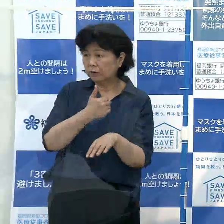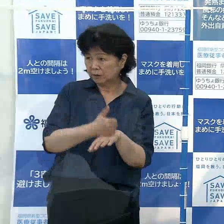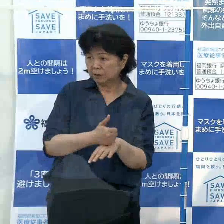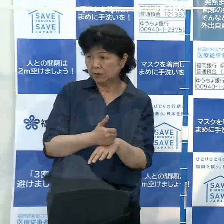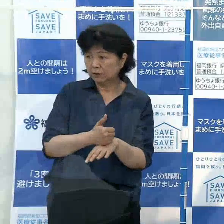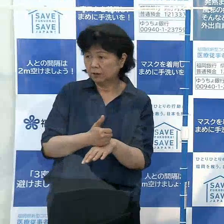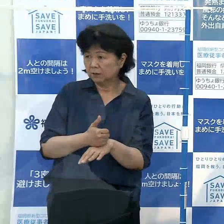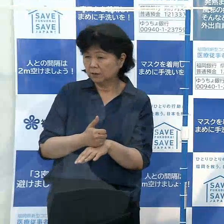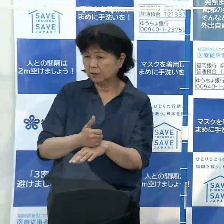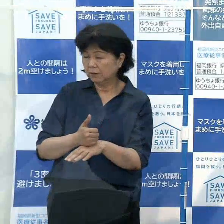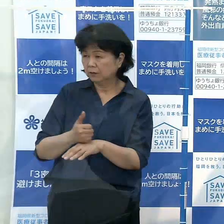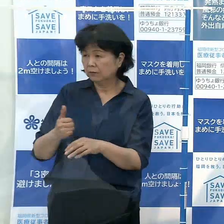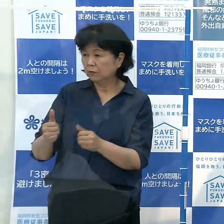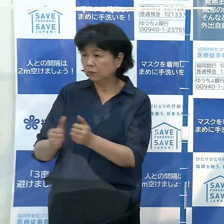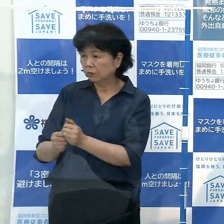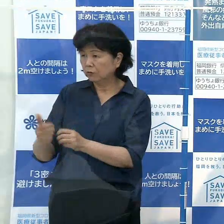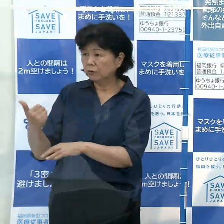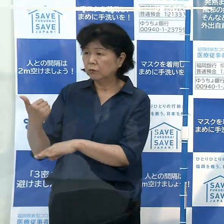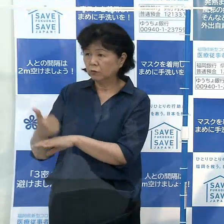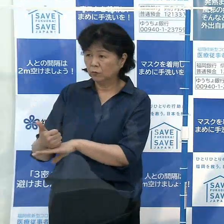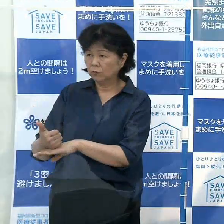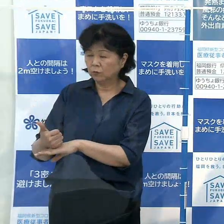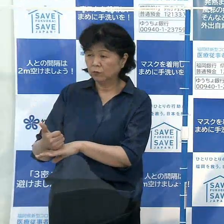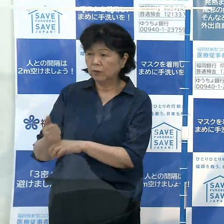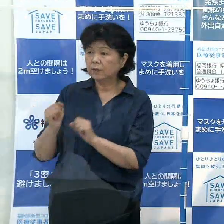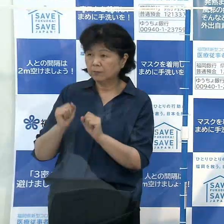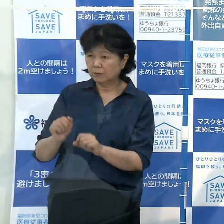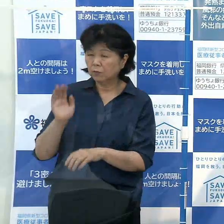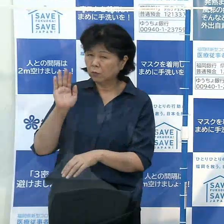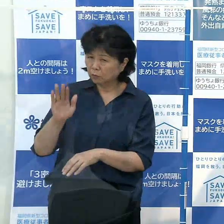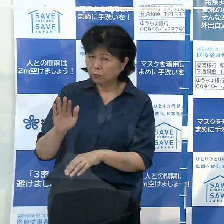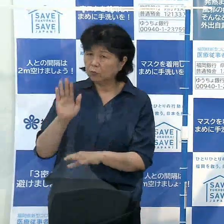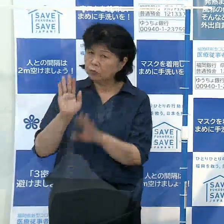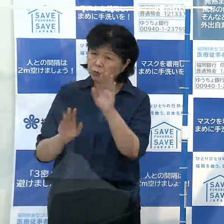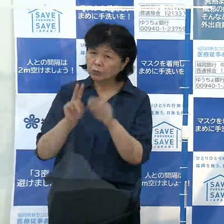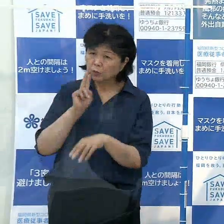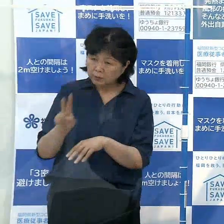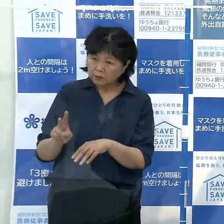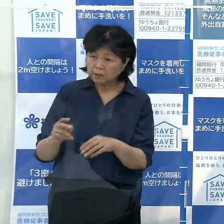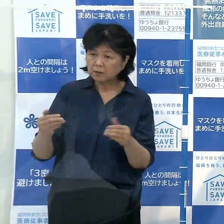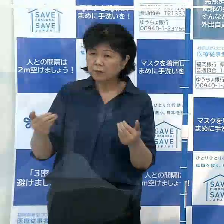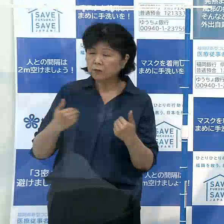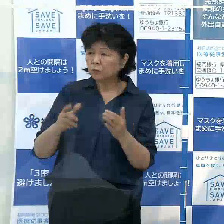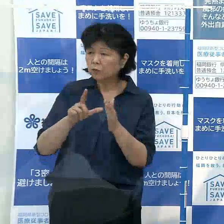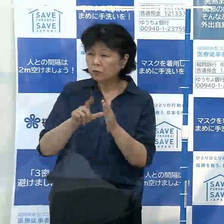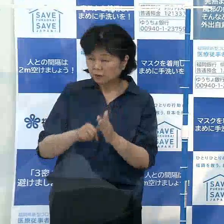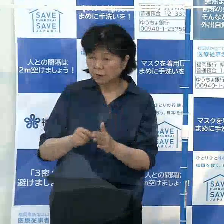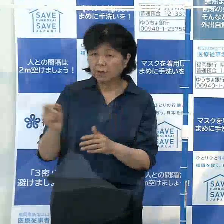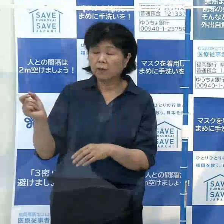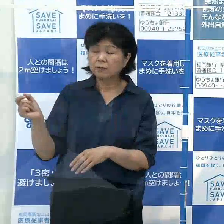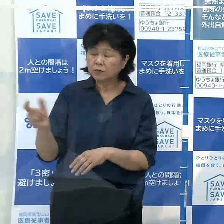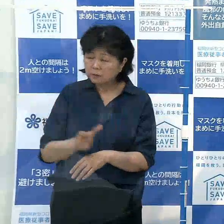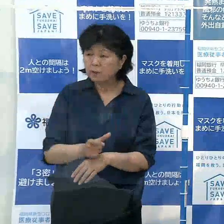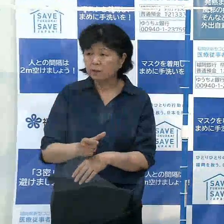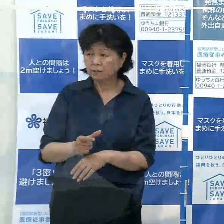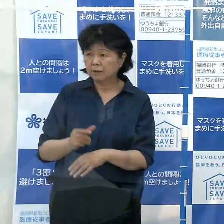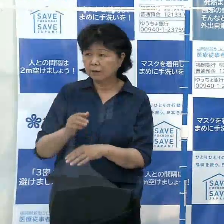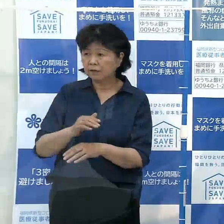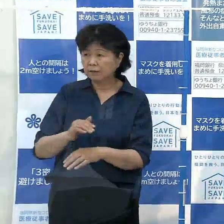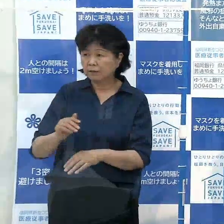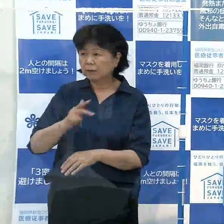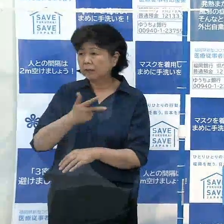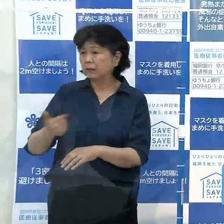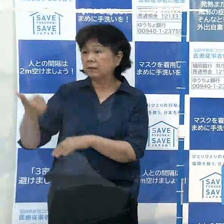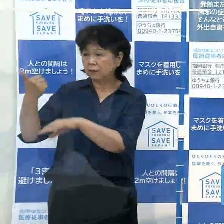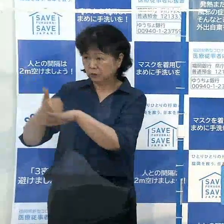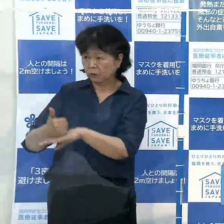でやっておりまして、今後の事態の推移を見て、必要があればですね、速やかに、高島市長、あるいは